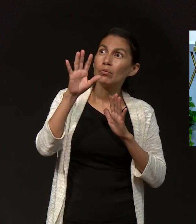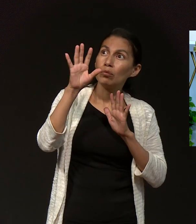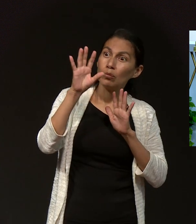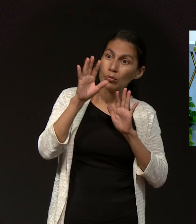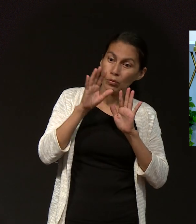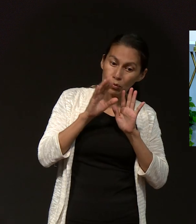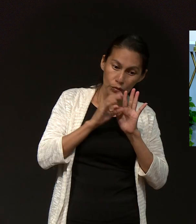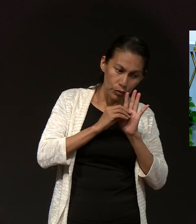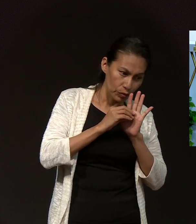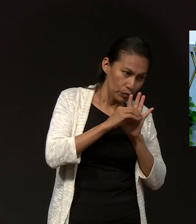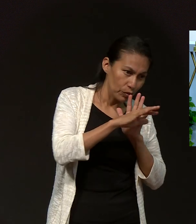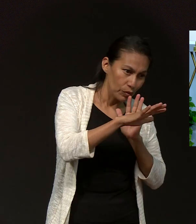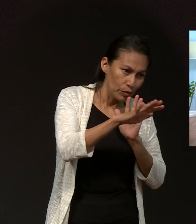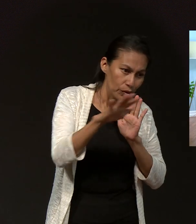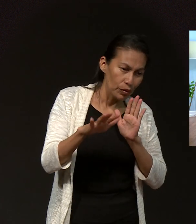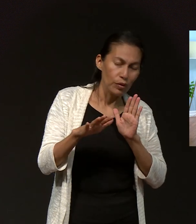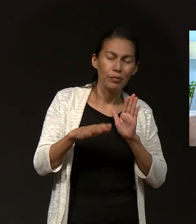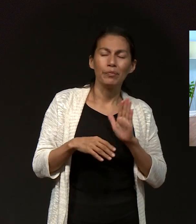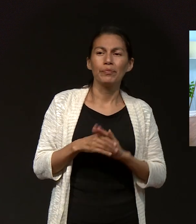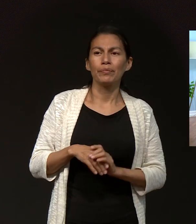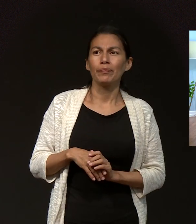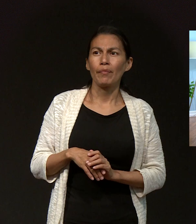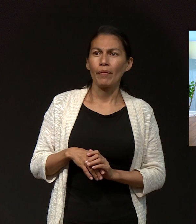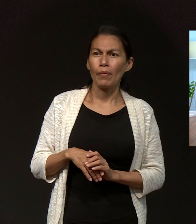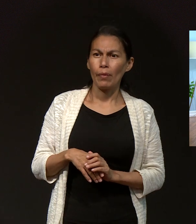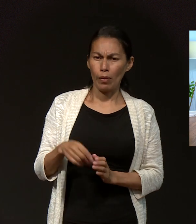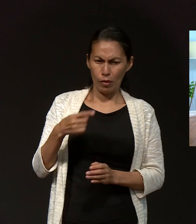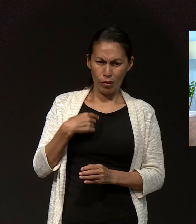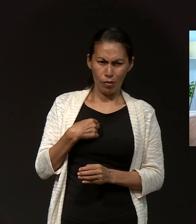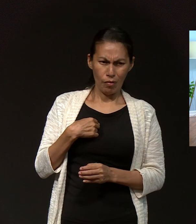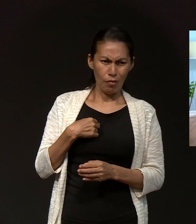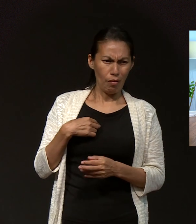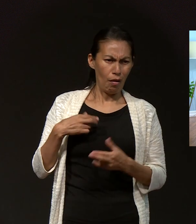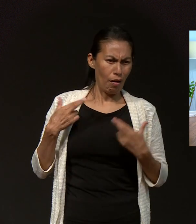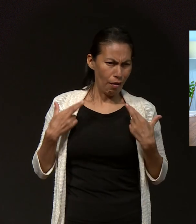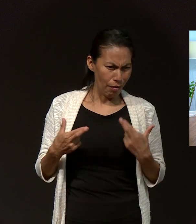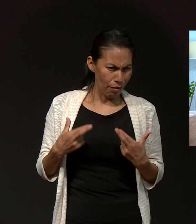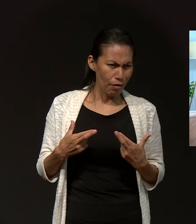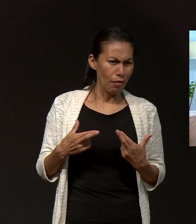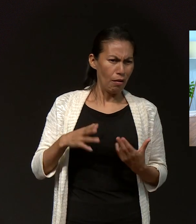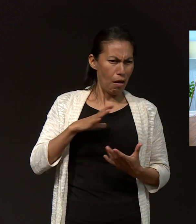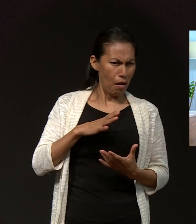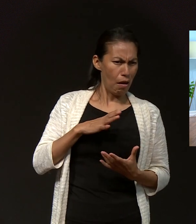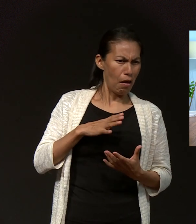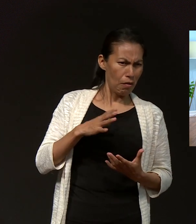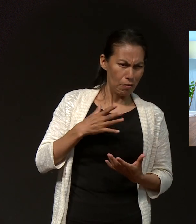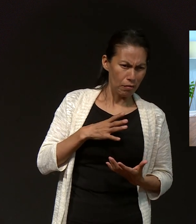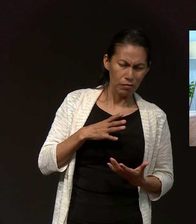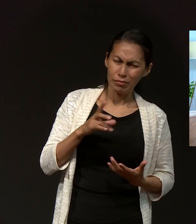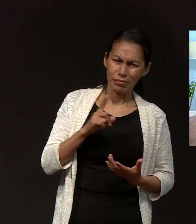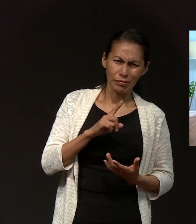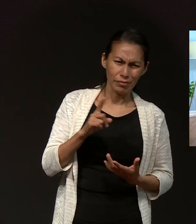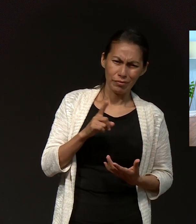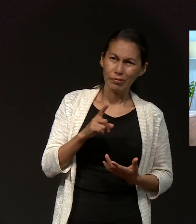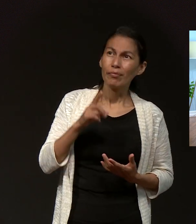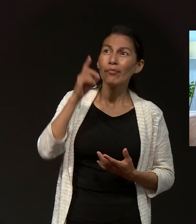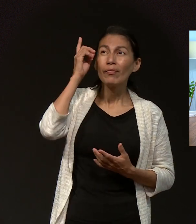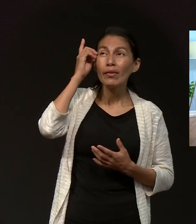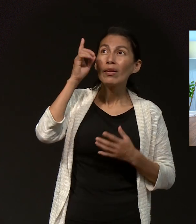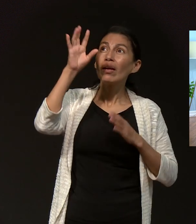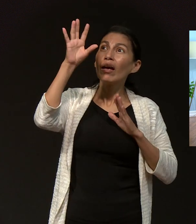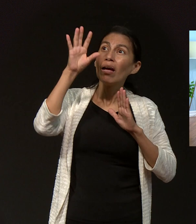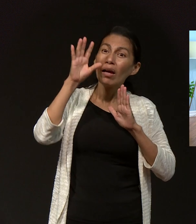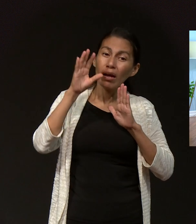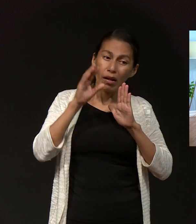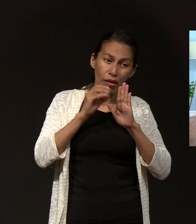los muchachos entendieran que el perfil de un arquitecto cristiano no es un perfil para salir y enriquecerse, sino es un perfil de servicio que tiene la